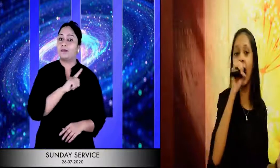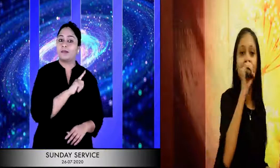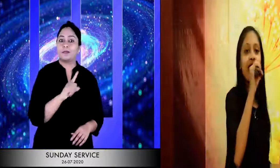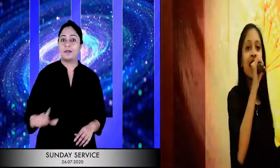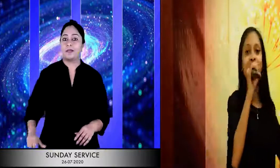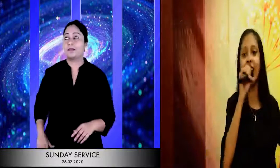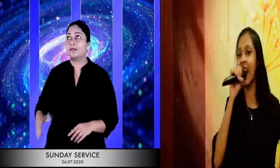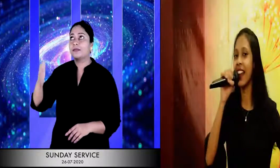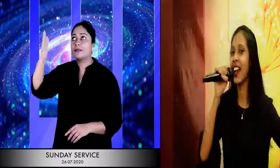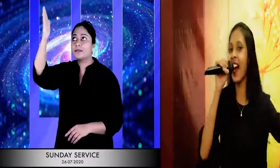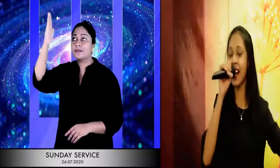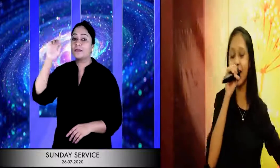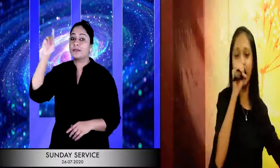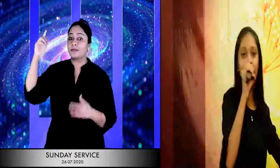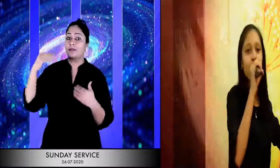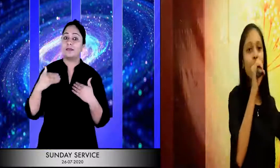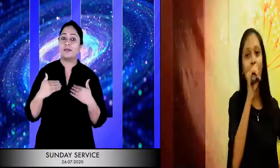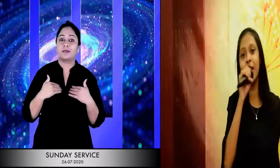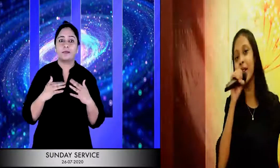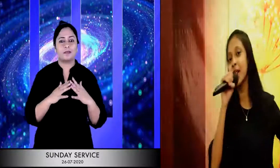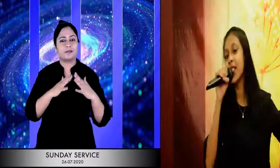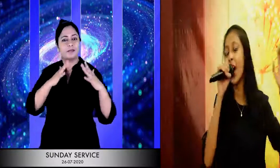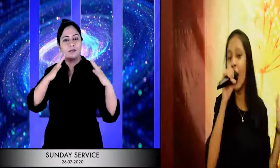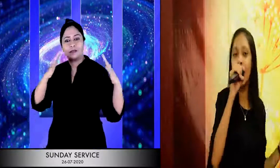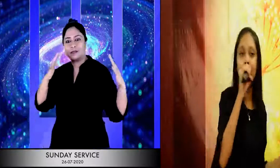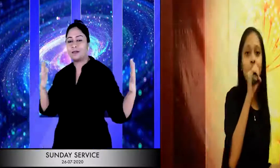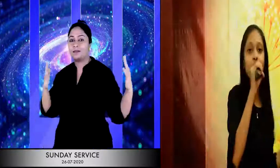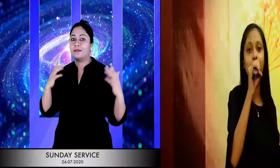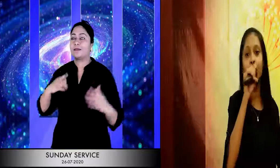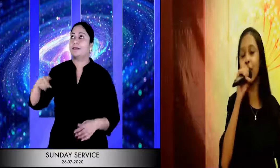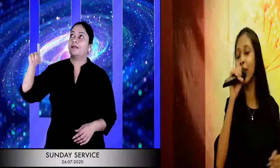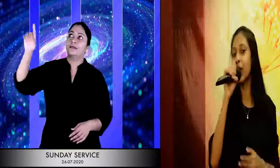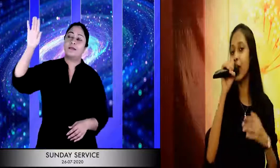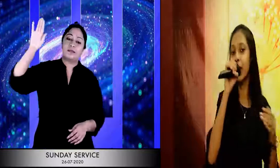তাকে ছাড়া জীবন অসম্পূর্ণ,